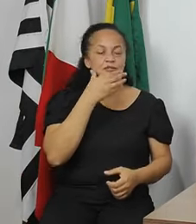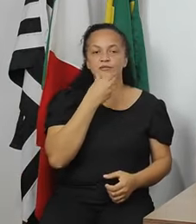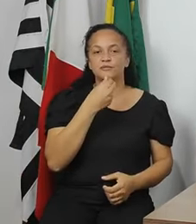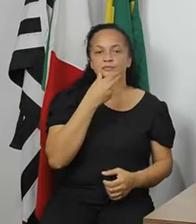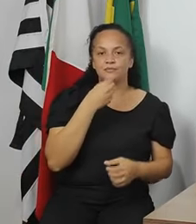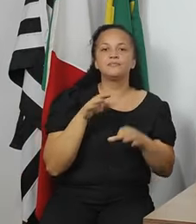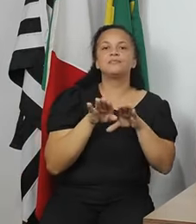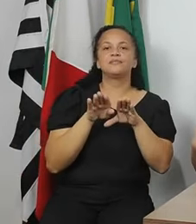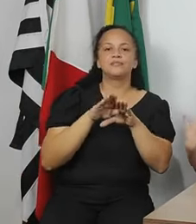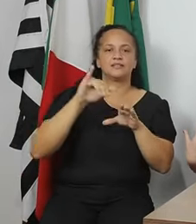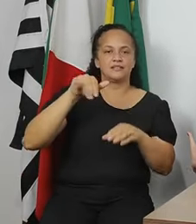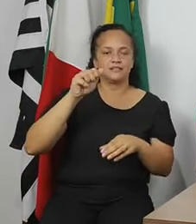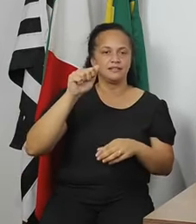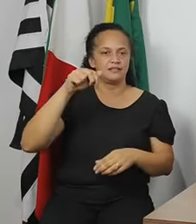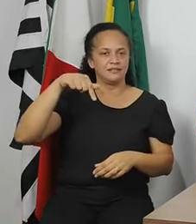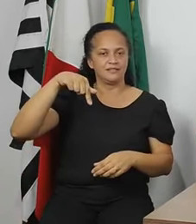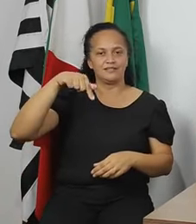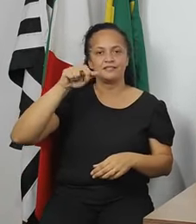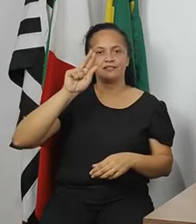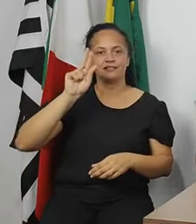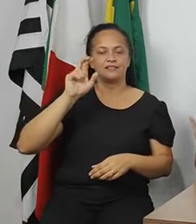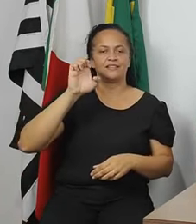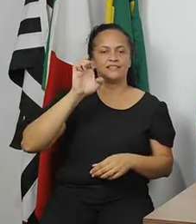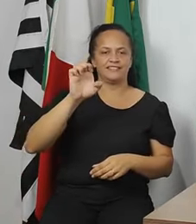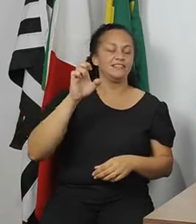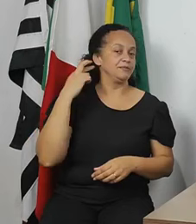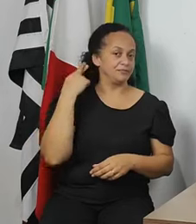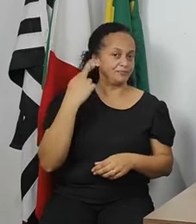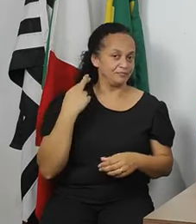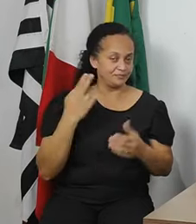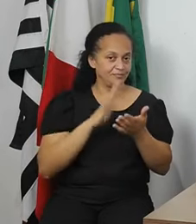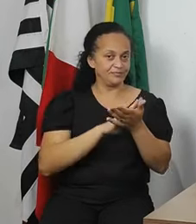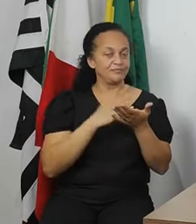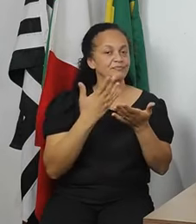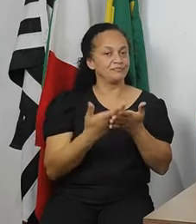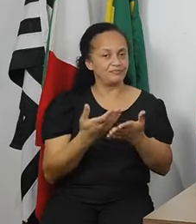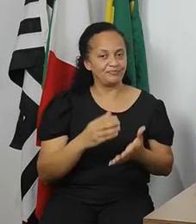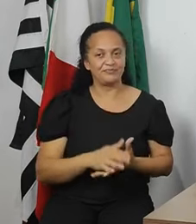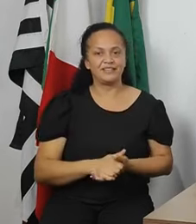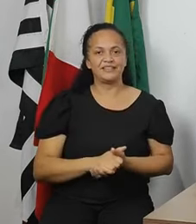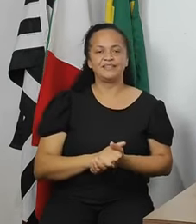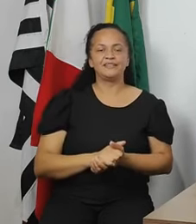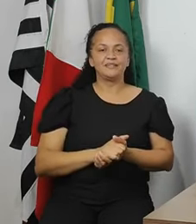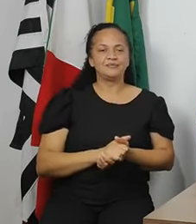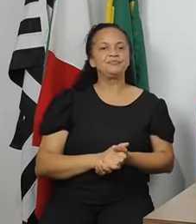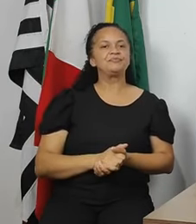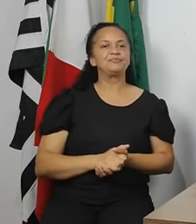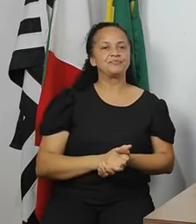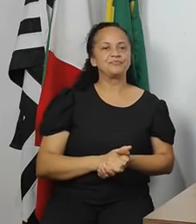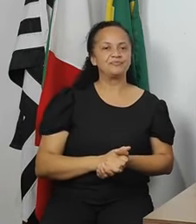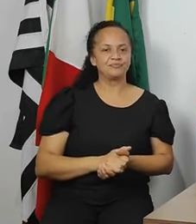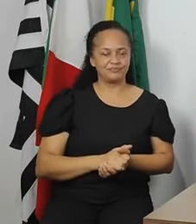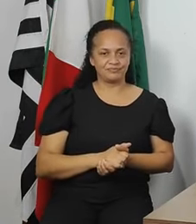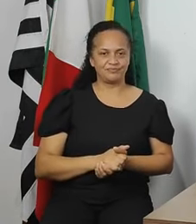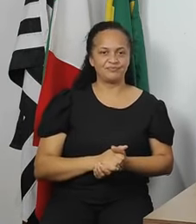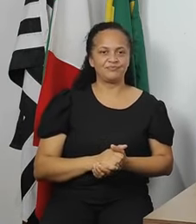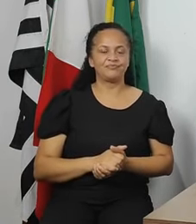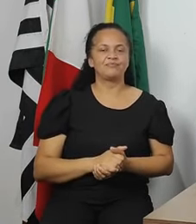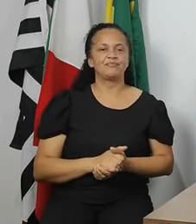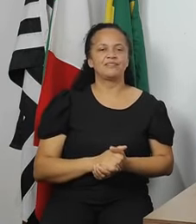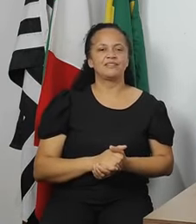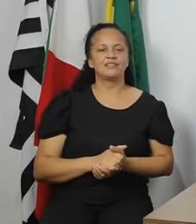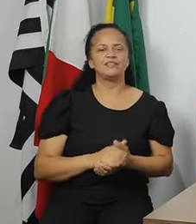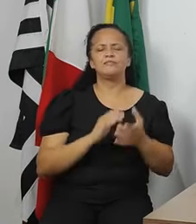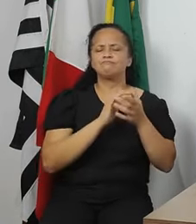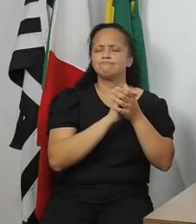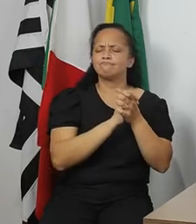questão da projeção, a Rê com a tradução e o Thiago também está por aqui. E eu acho que o Marcos e eu